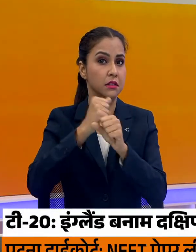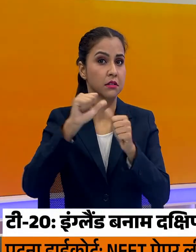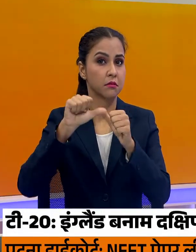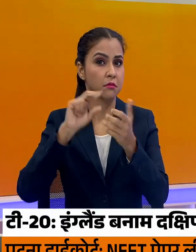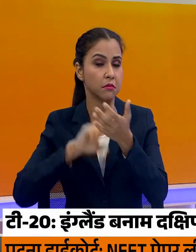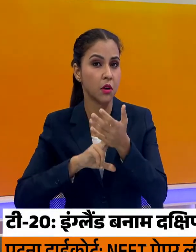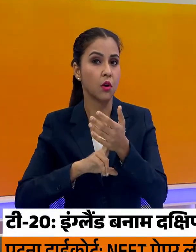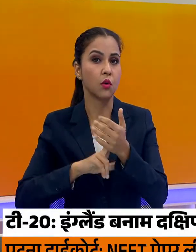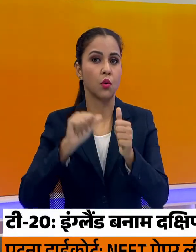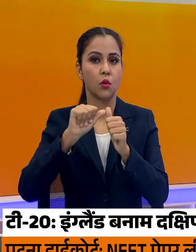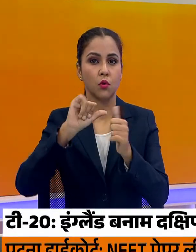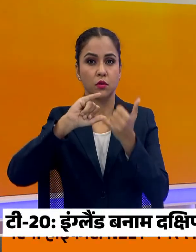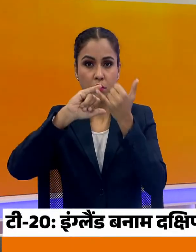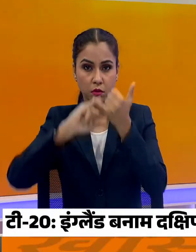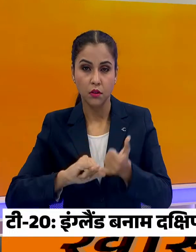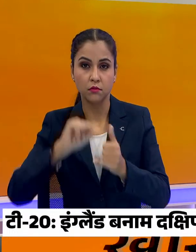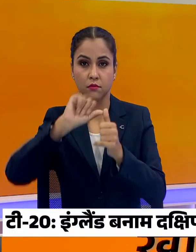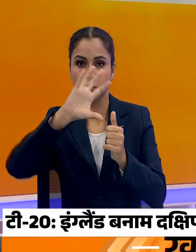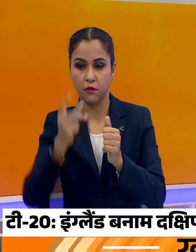सामने।